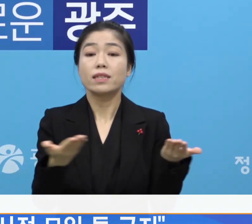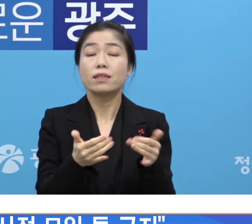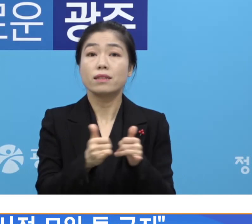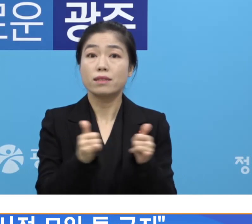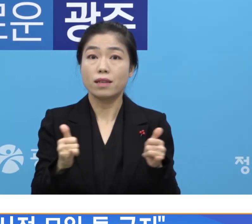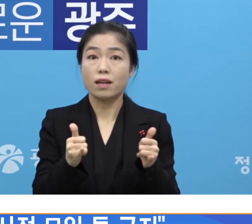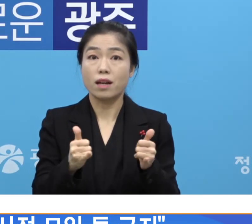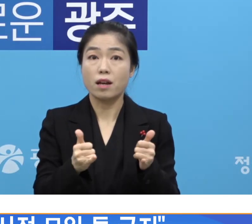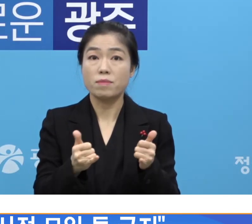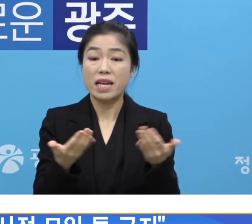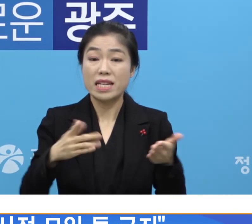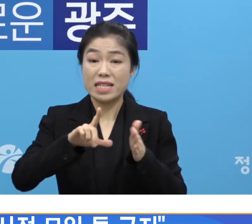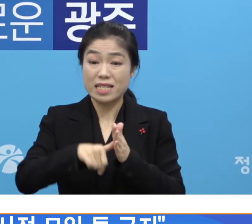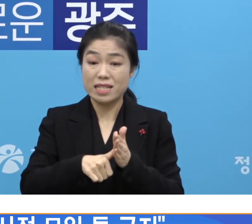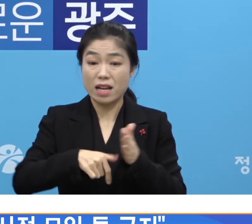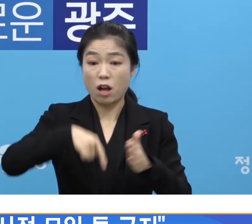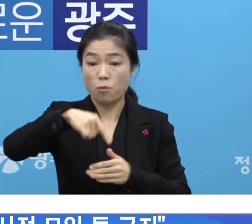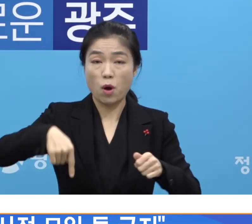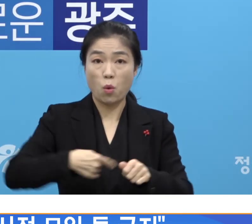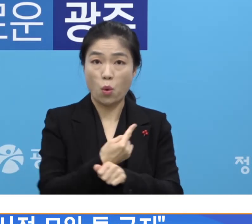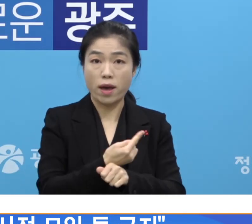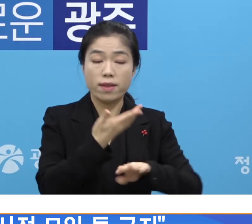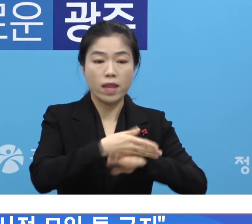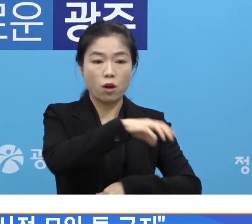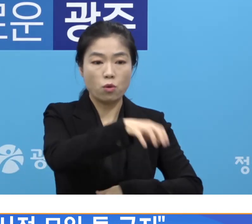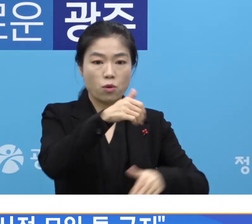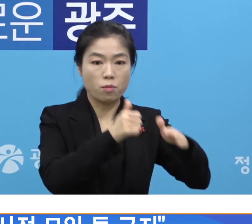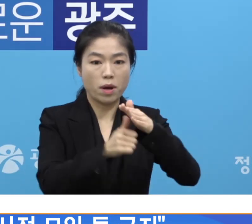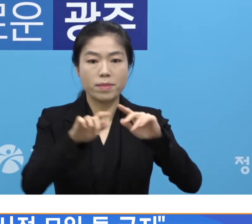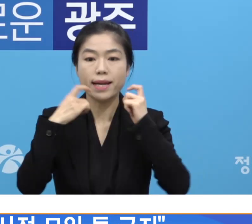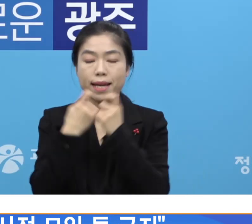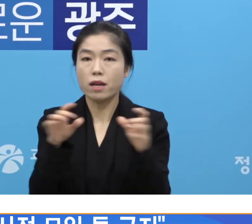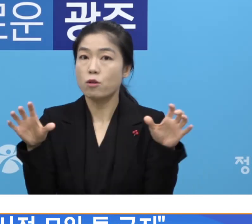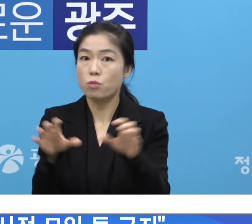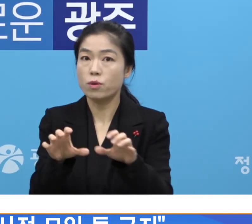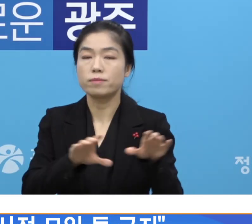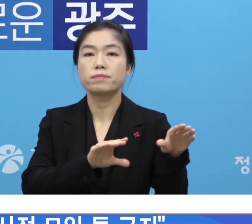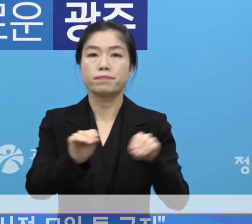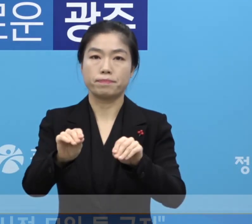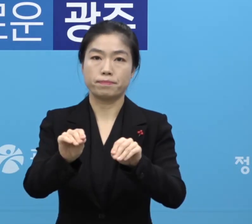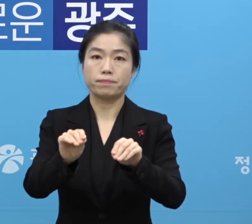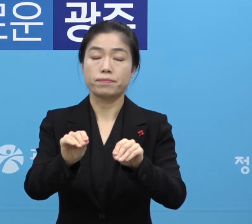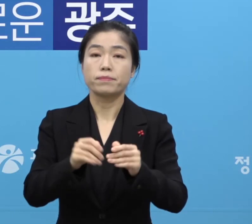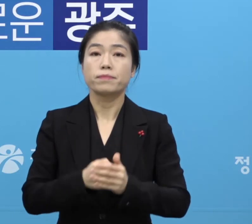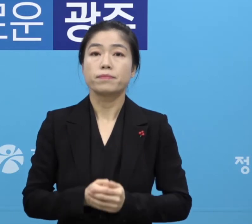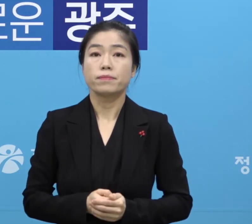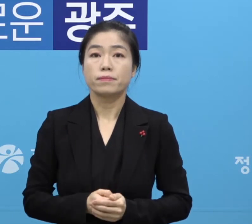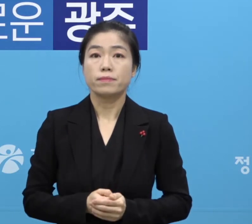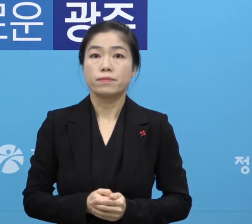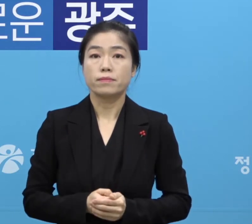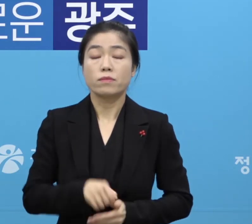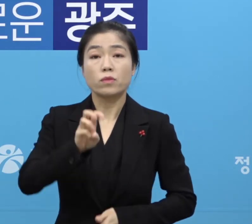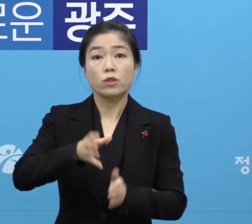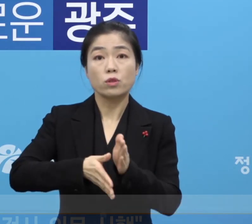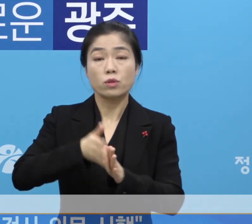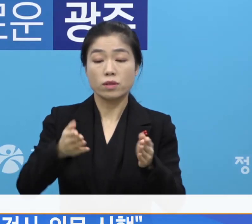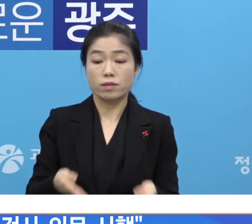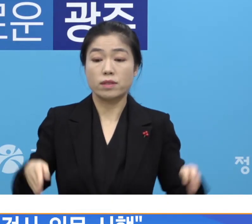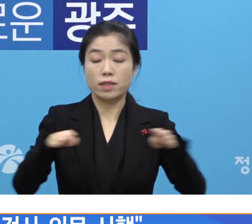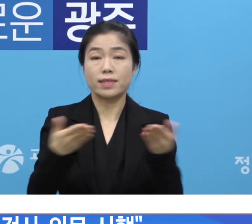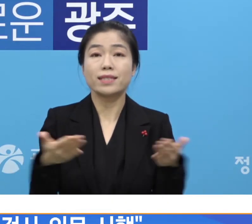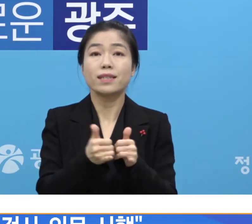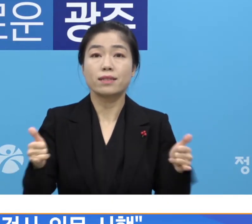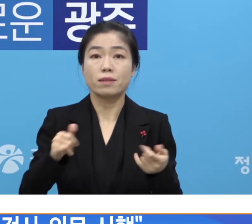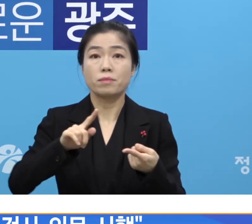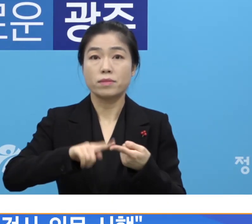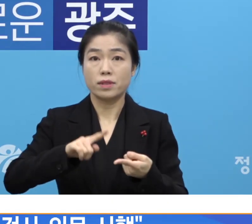종사자들은 출퇴근을 제외하고는 타시설 방문이나 사적 모임도 금지됩니다. 우리 시는 시설 종사자